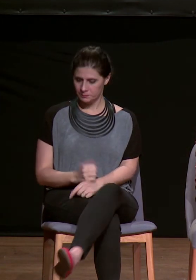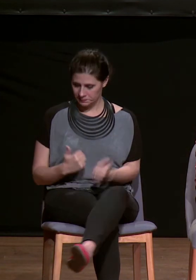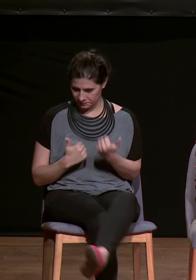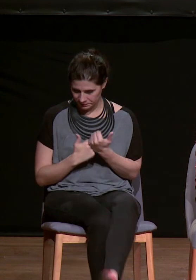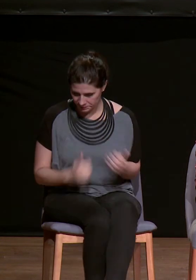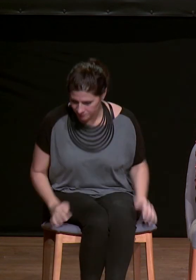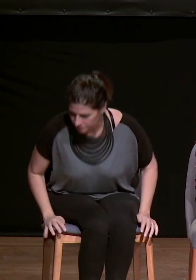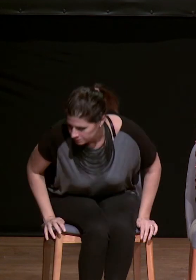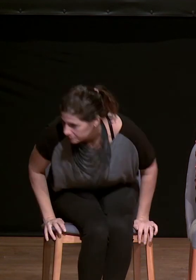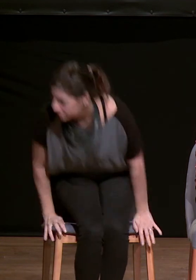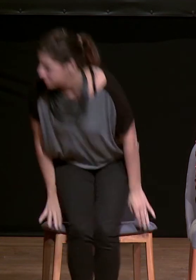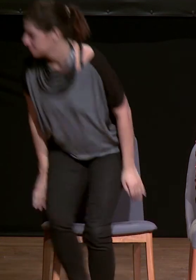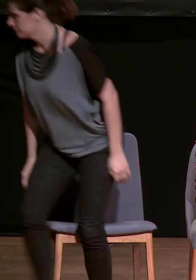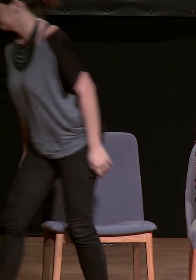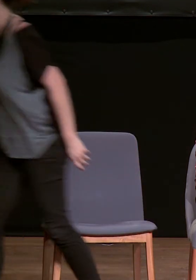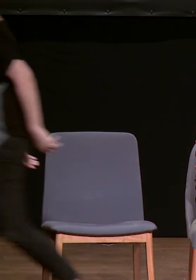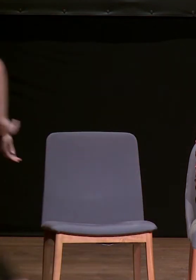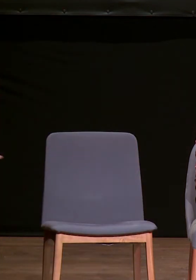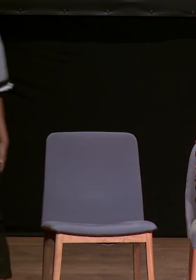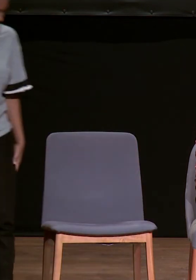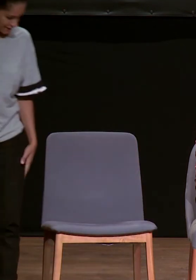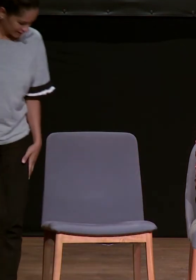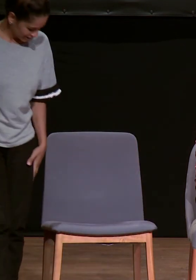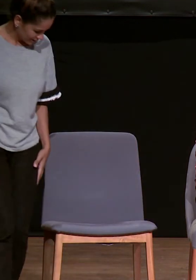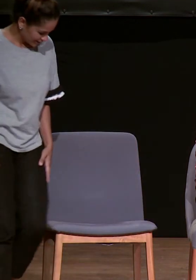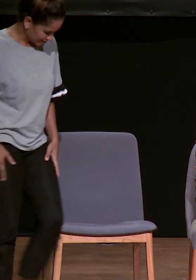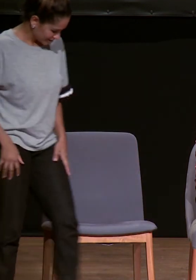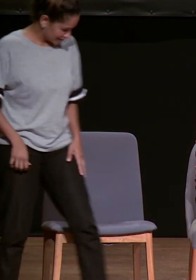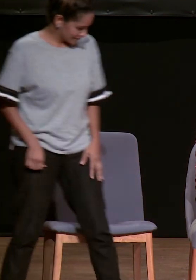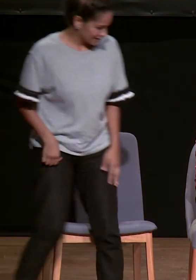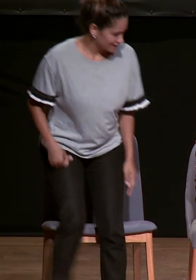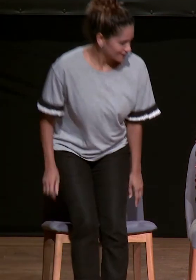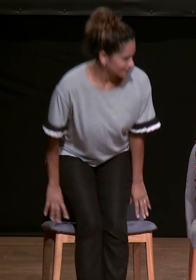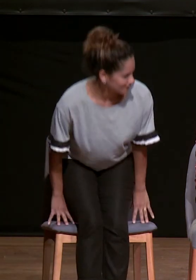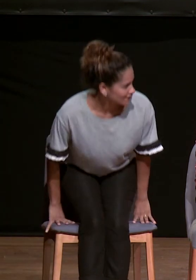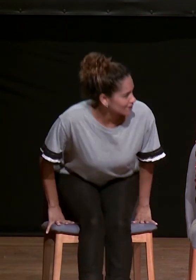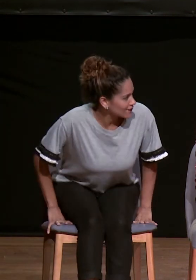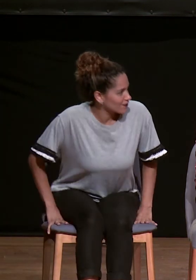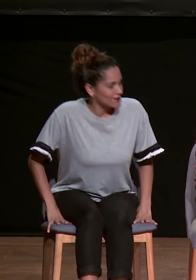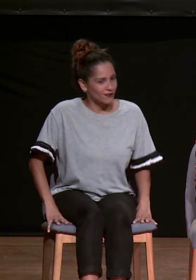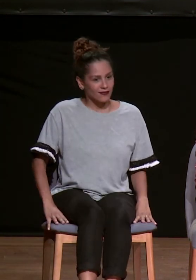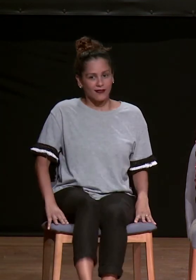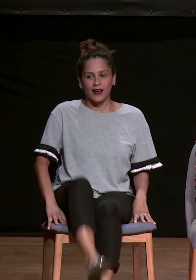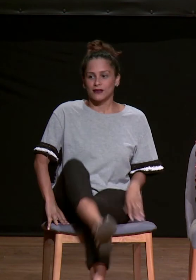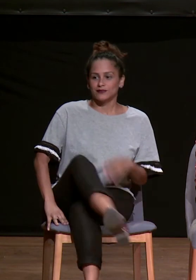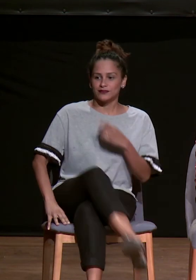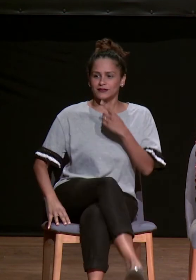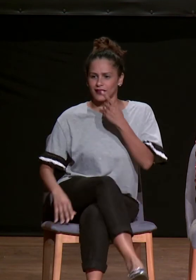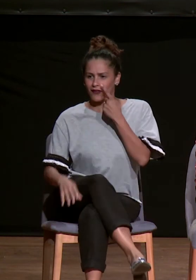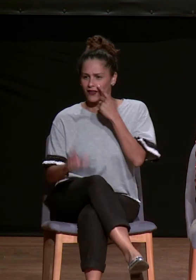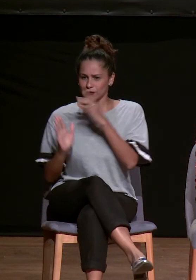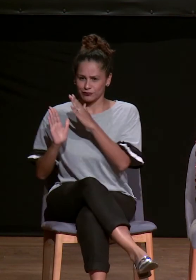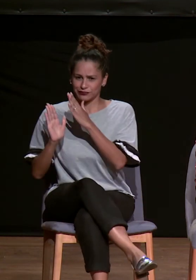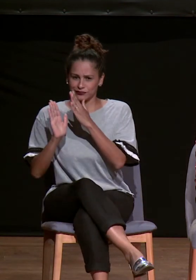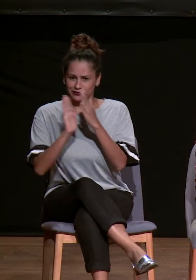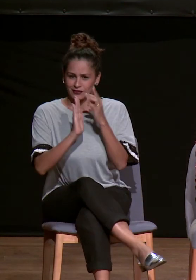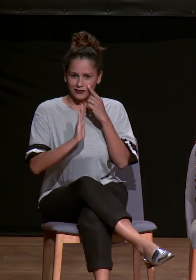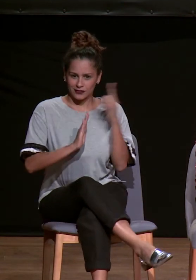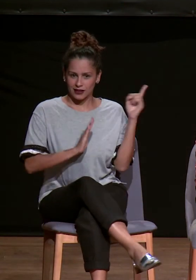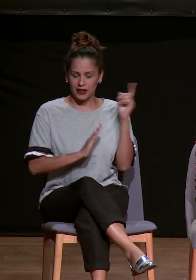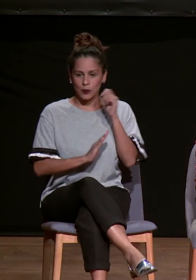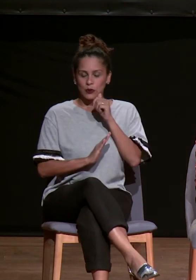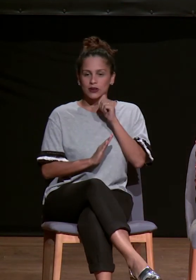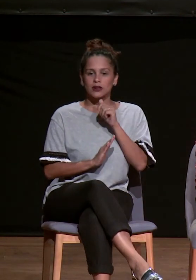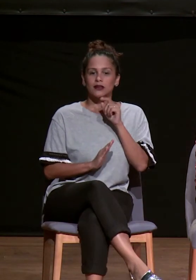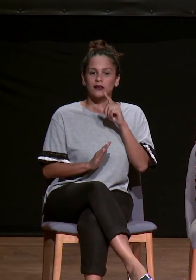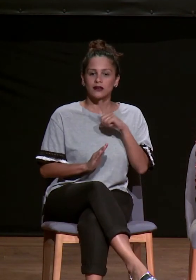estava vendo, né, aqui, a Lin e tudo mais, e lembrei que ela recentemente deu uma entrevista à Folha, dizendo que